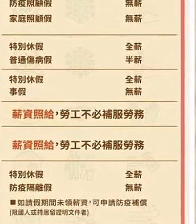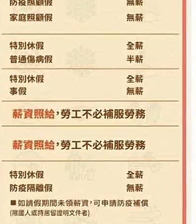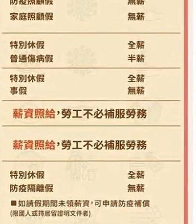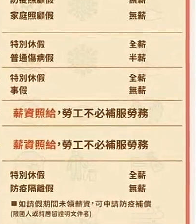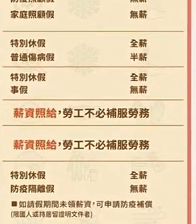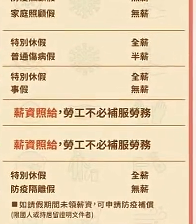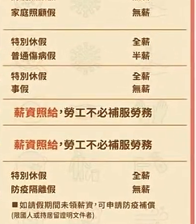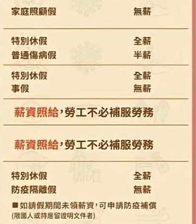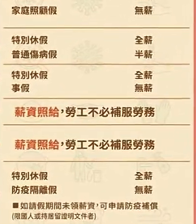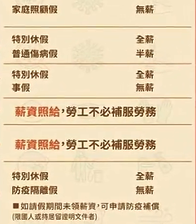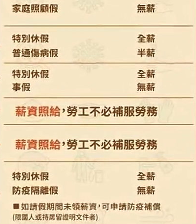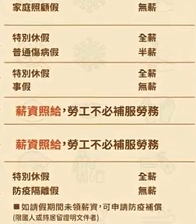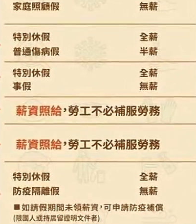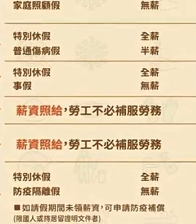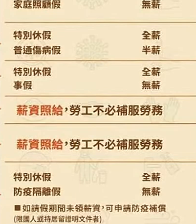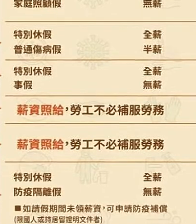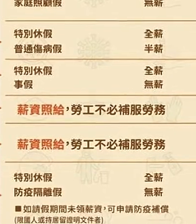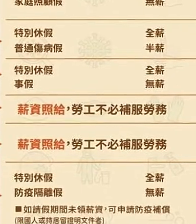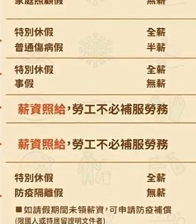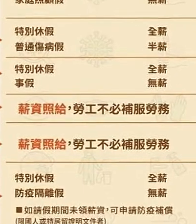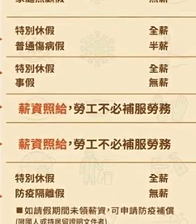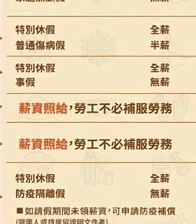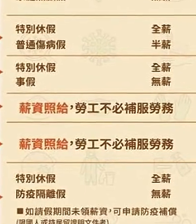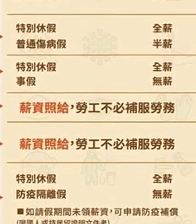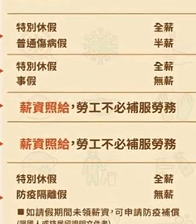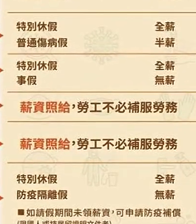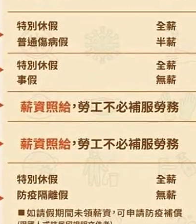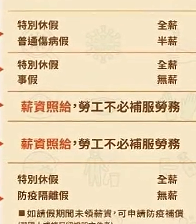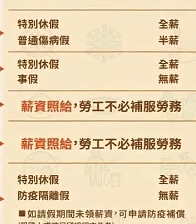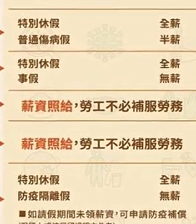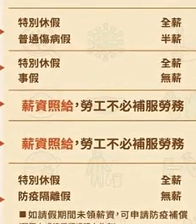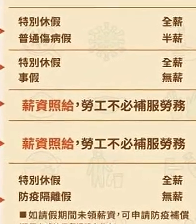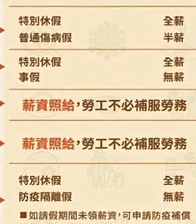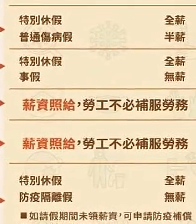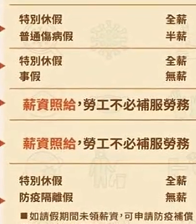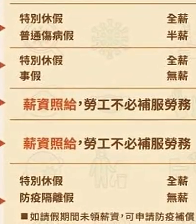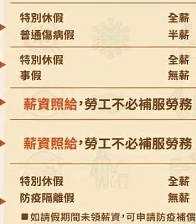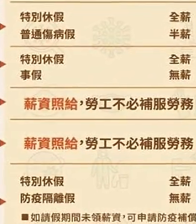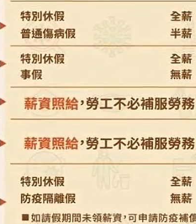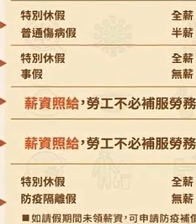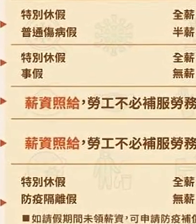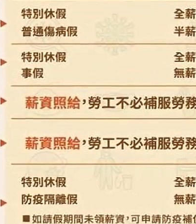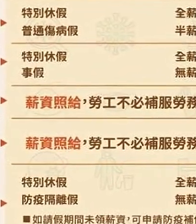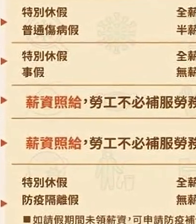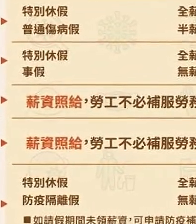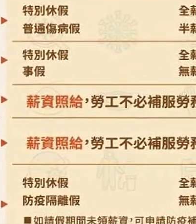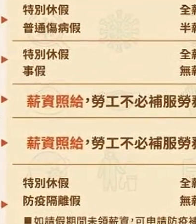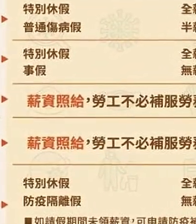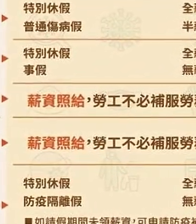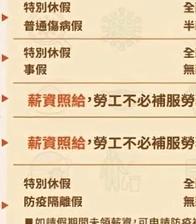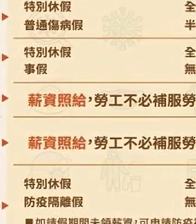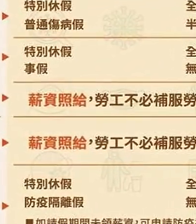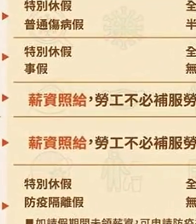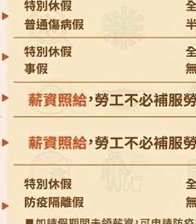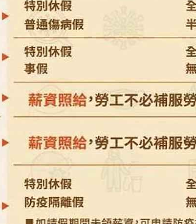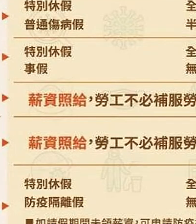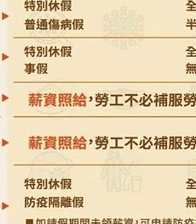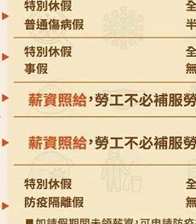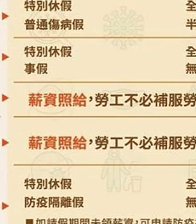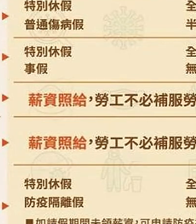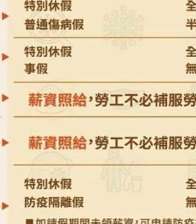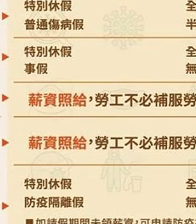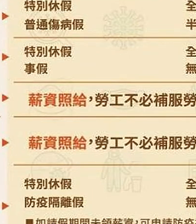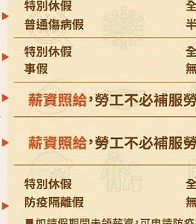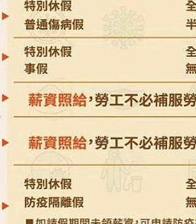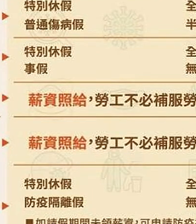科长方雅丽说明，因雇主要求在家隔离者，以及因执行职务染疫需检疫或隔离者，上述两种情形薪资照给